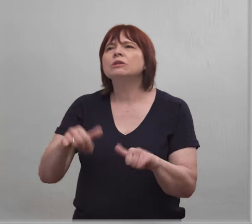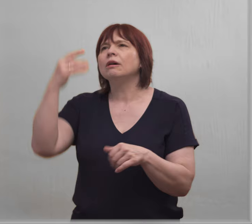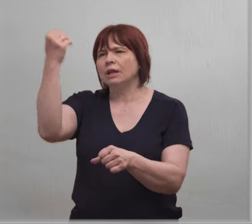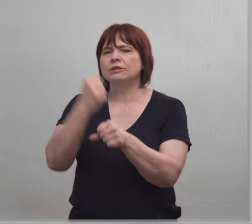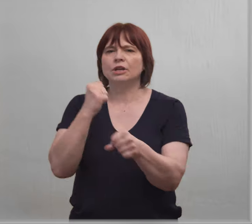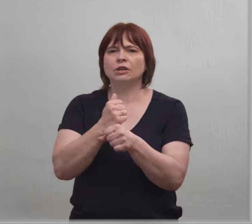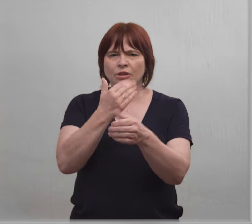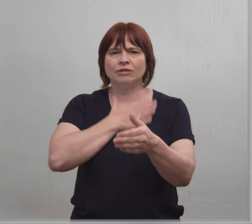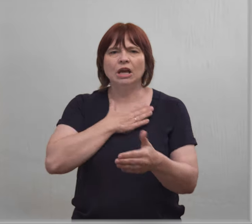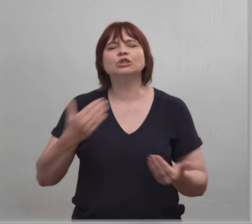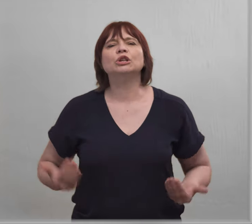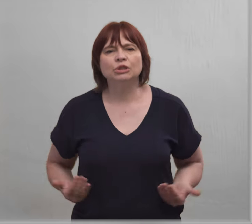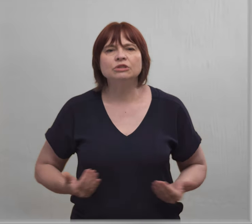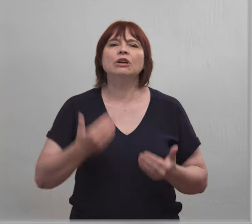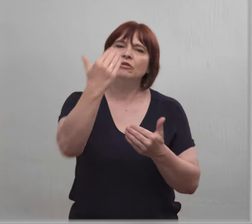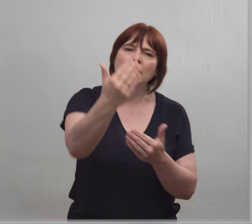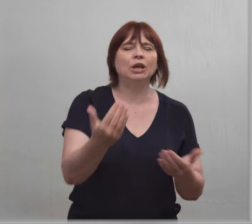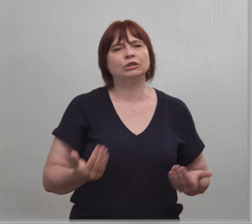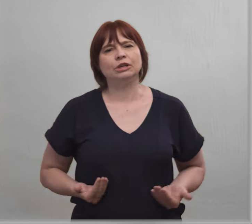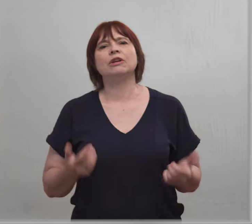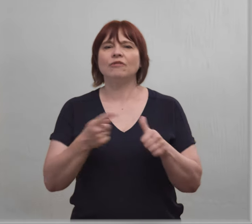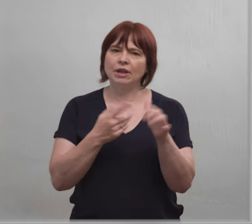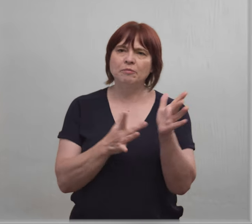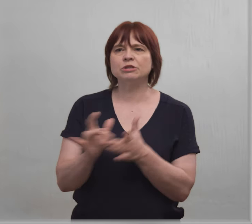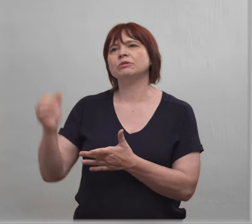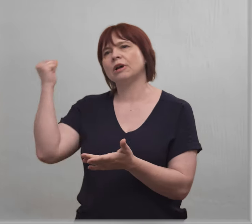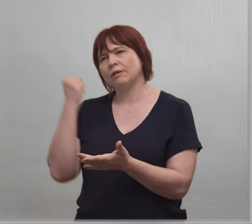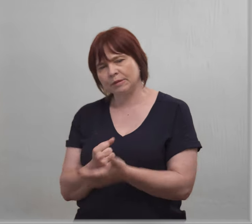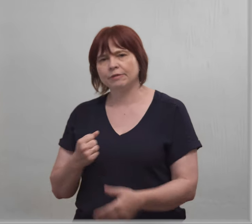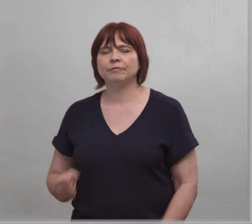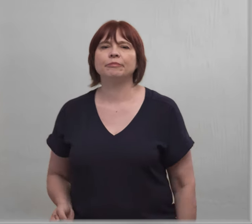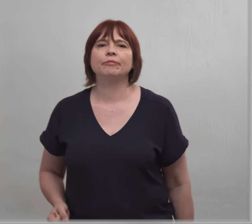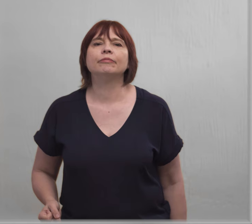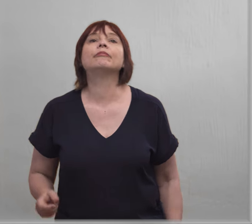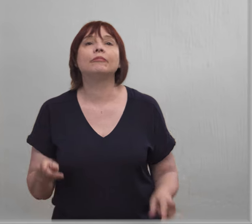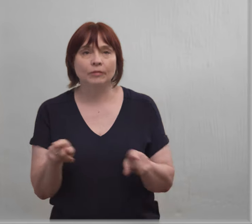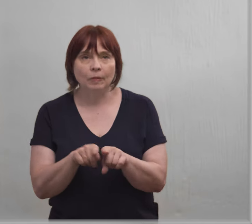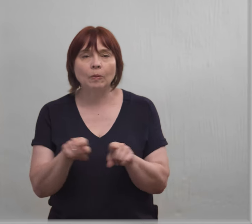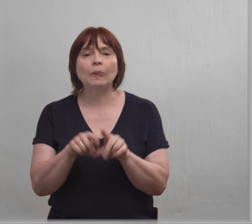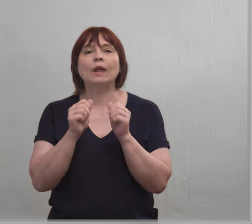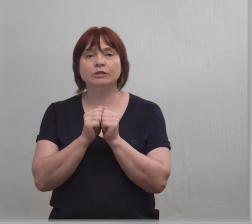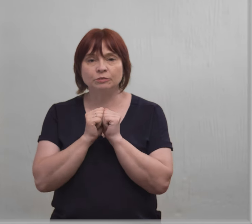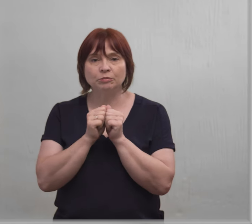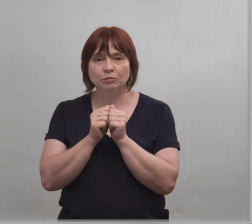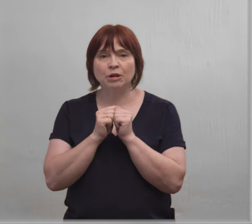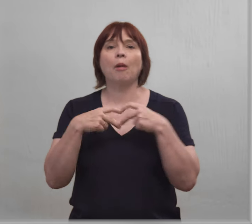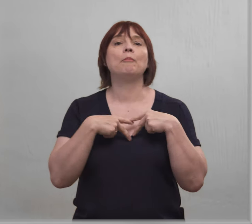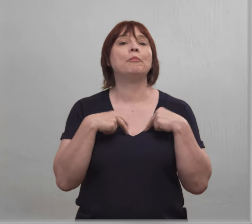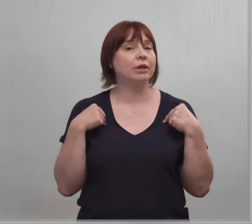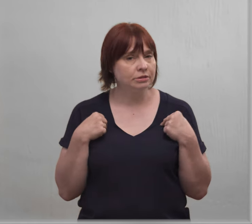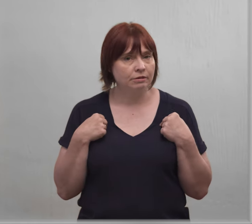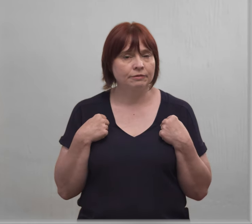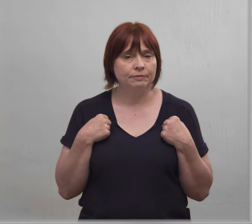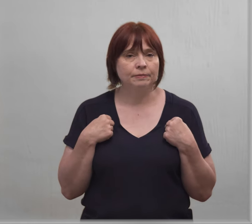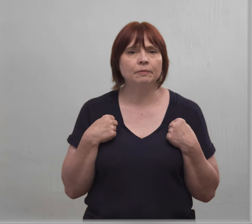жизнях. Во имя Иисуса. Аминь. Аминь. Слава Господу. И мы также помолимся в первую очередь за пасторов, потому что